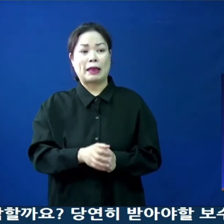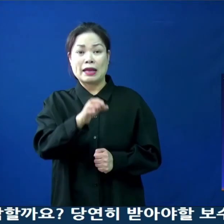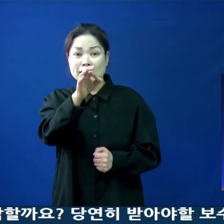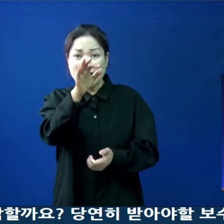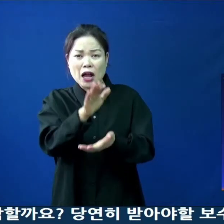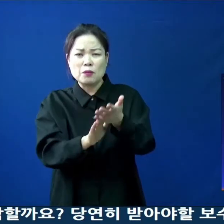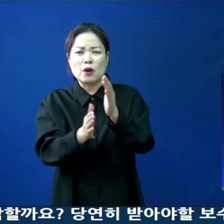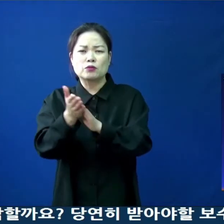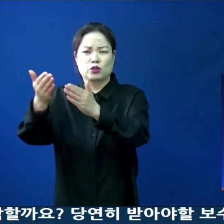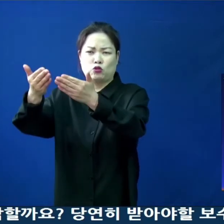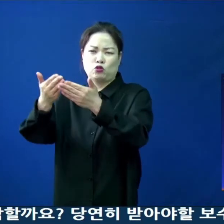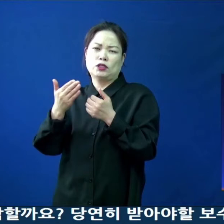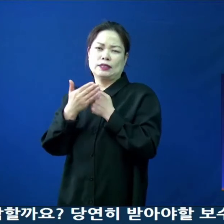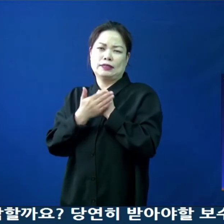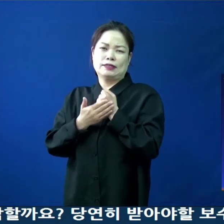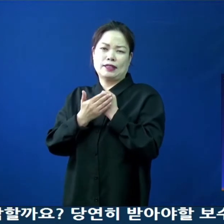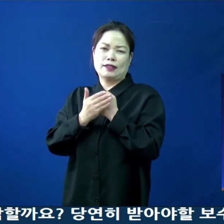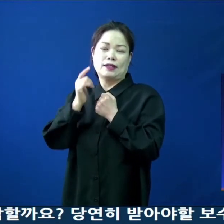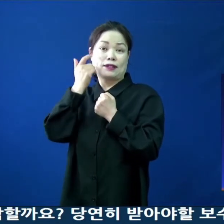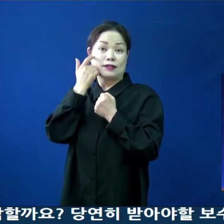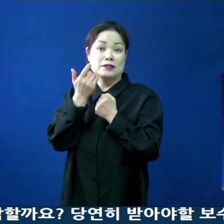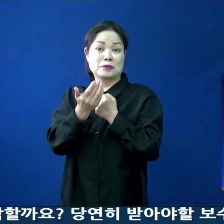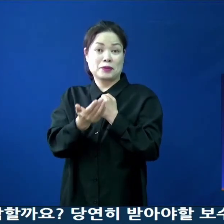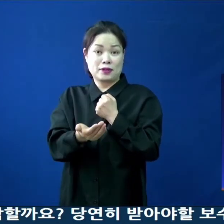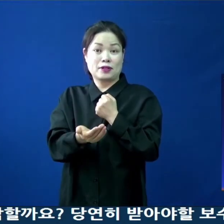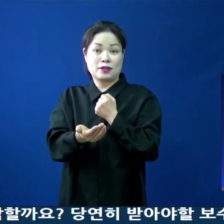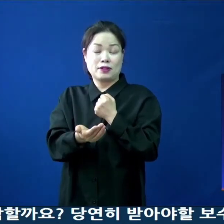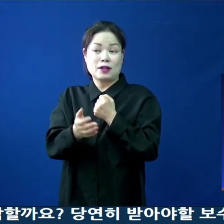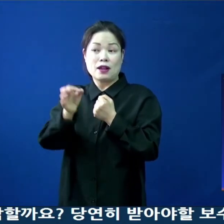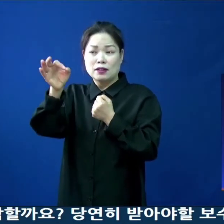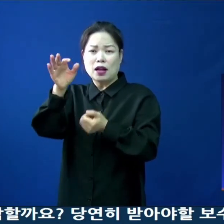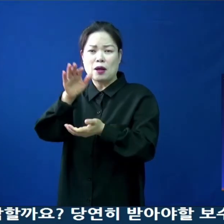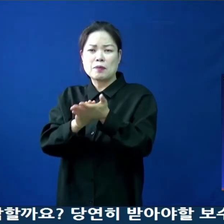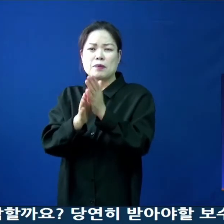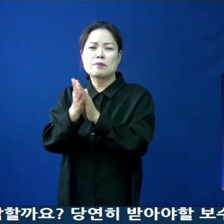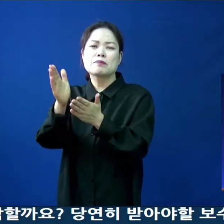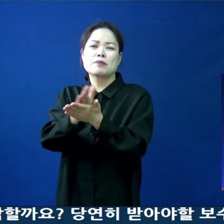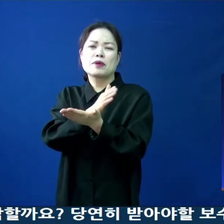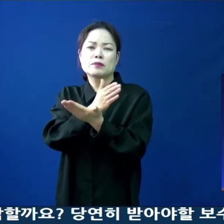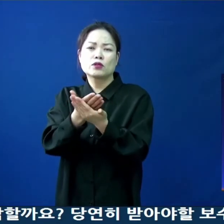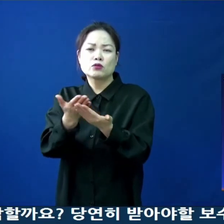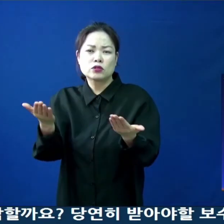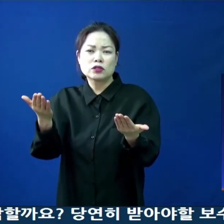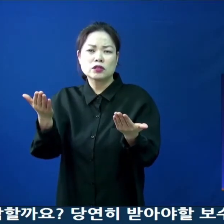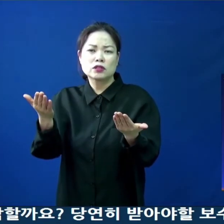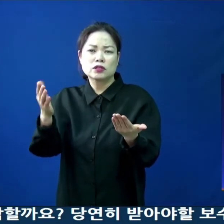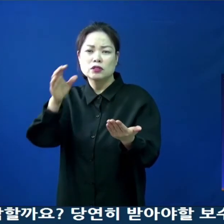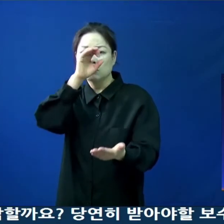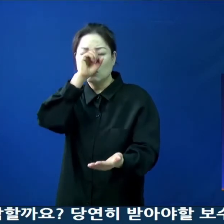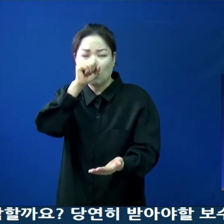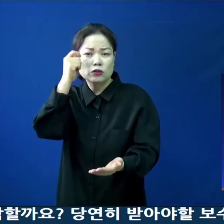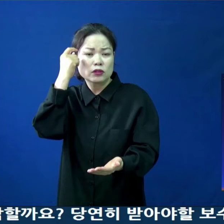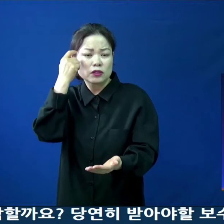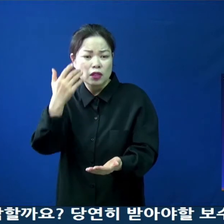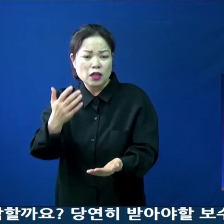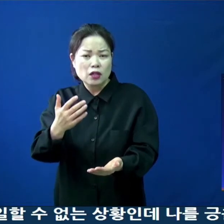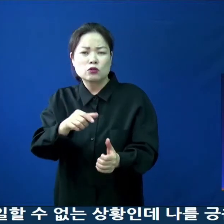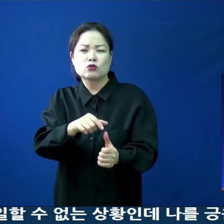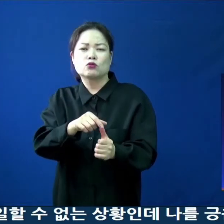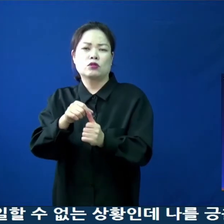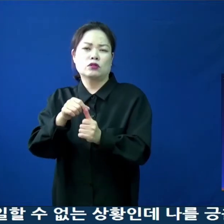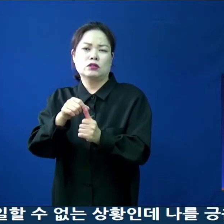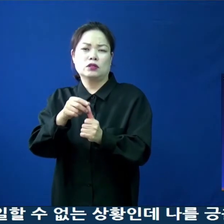값없이 주시는 은혜가 아니겠습니까? 값없이 베푸는 호의가 아니겠습니까? 구원이 바로 그러한